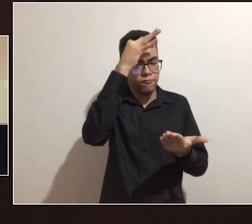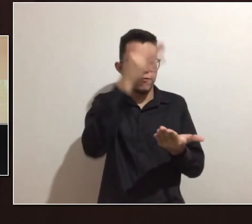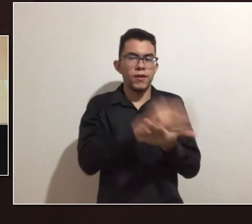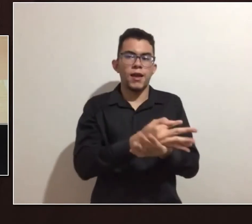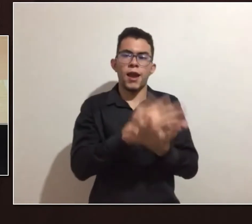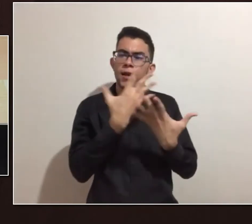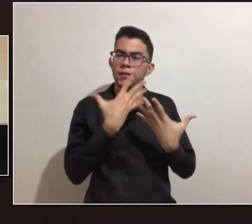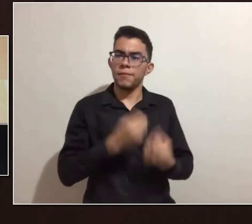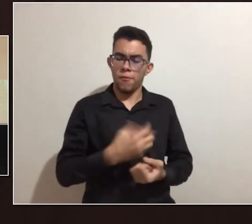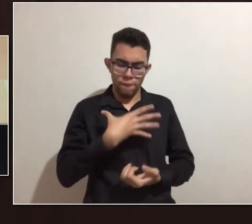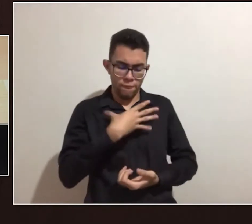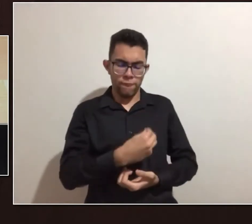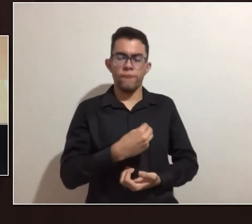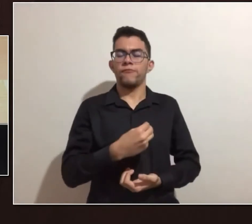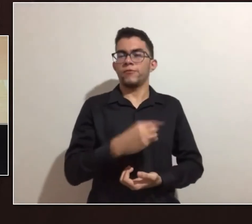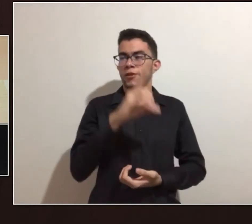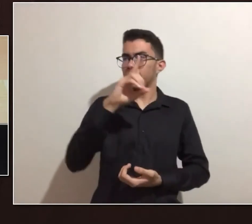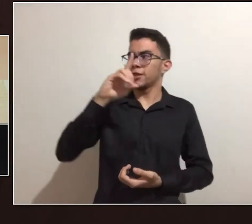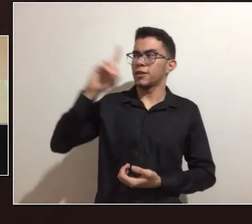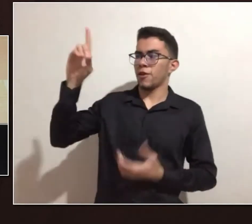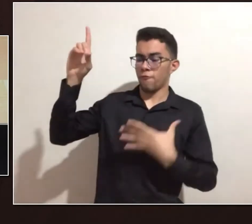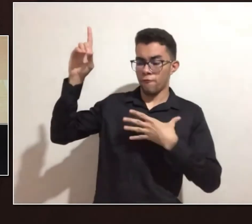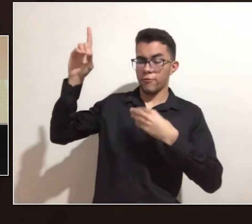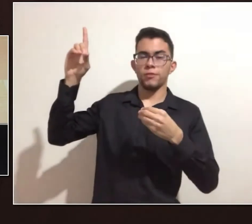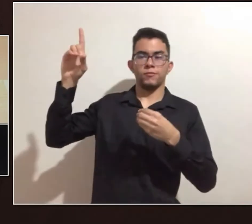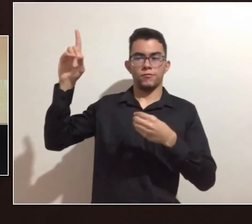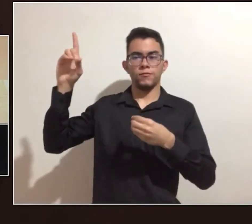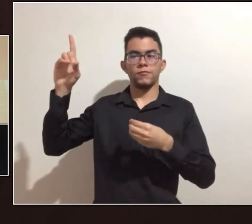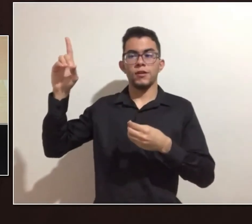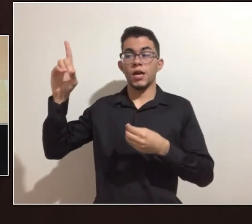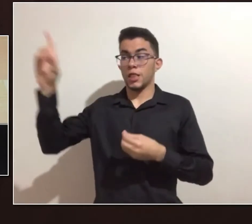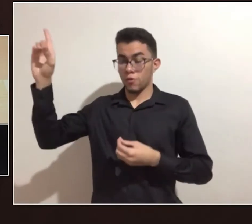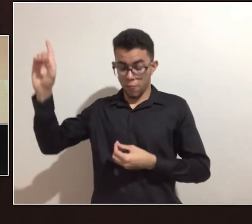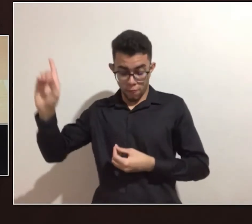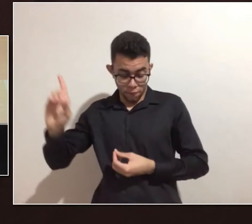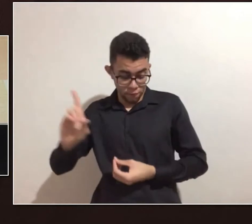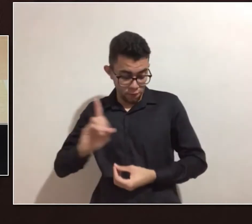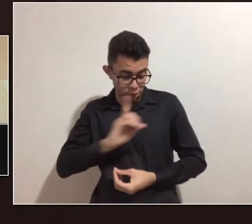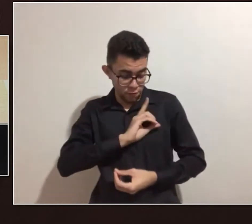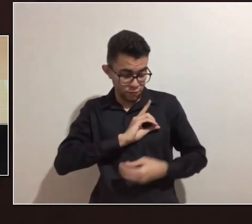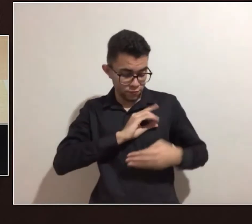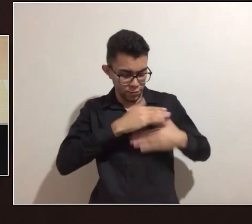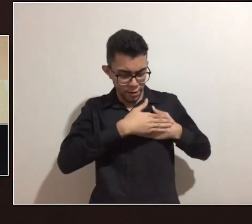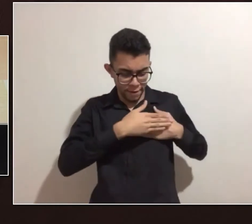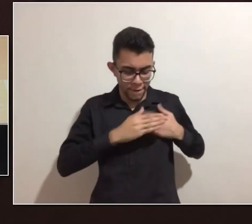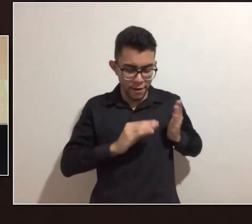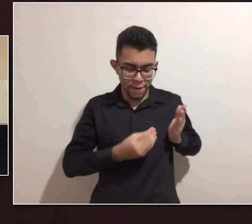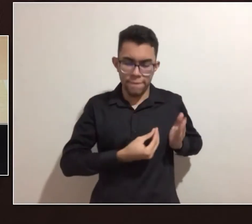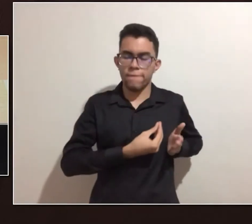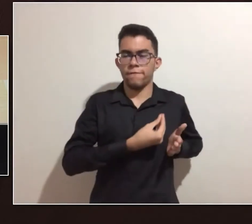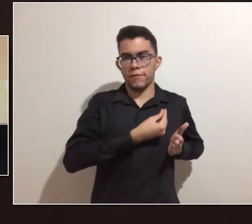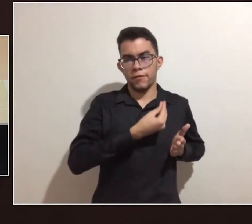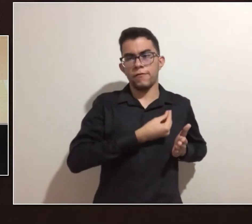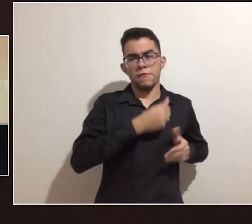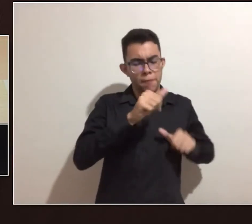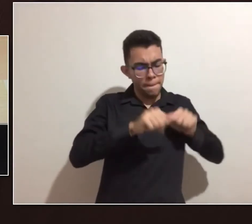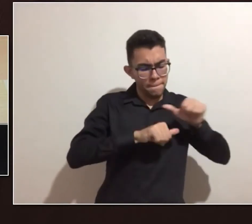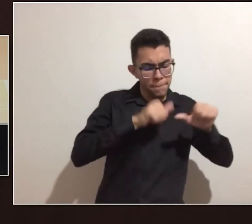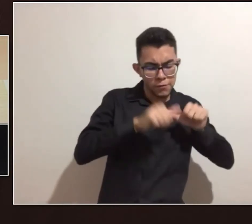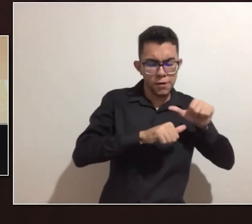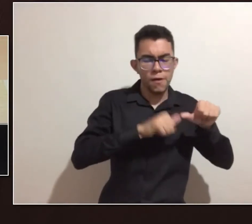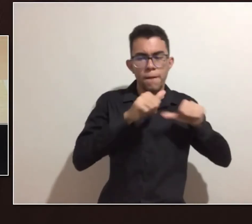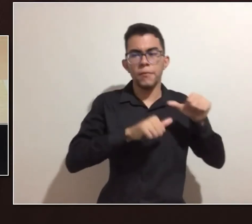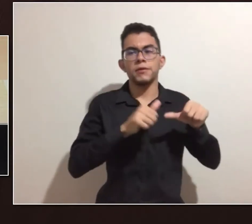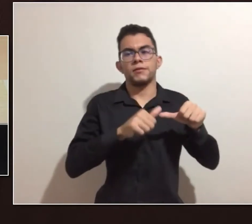vida de Deus está em você. E essa vida opera milagre de transformação na sua